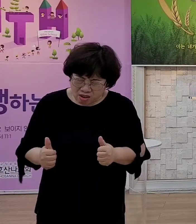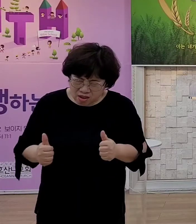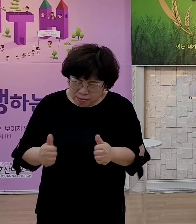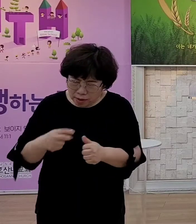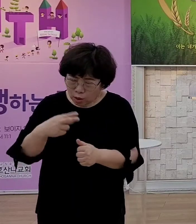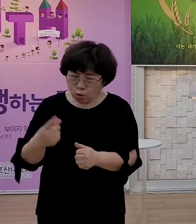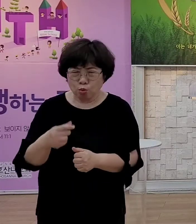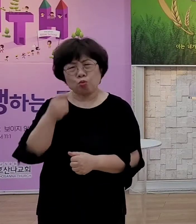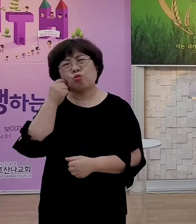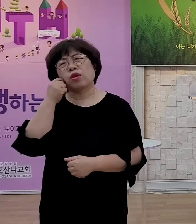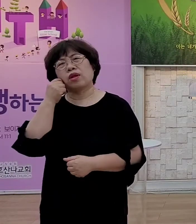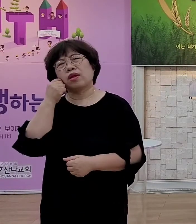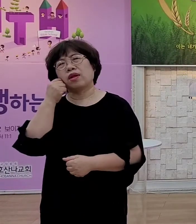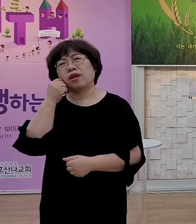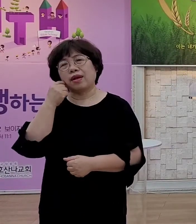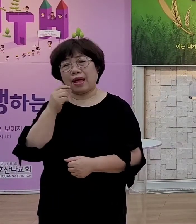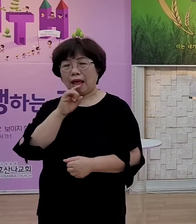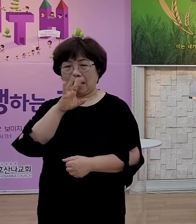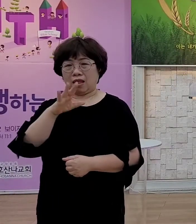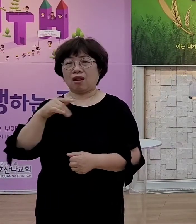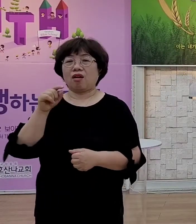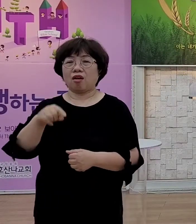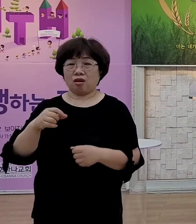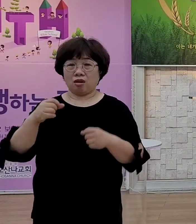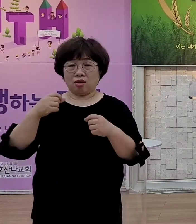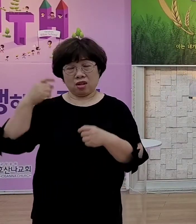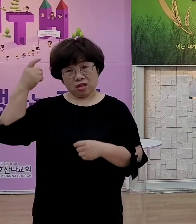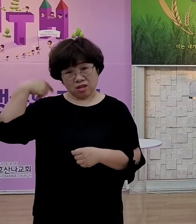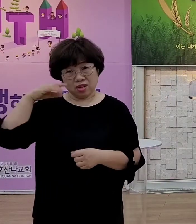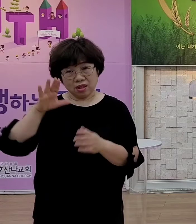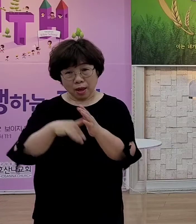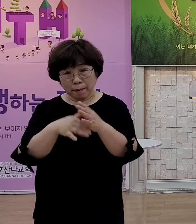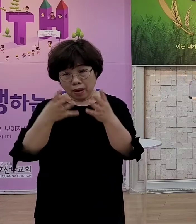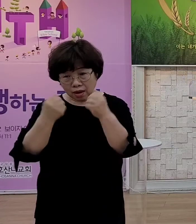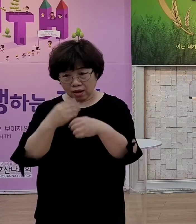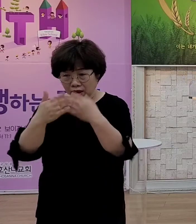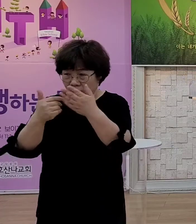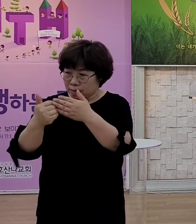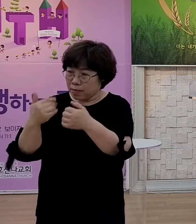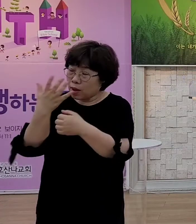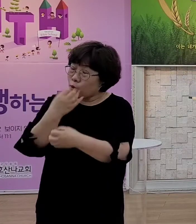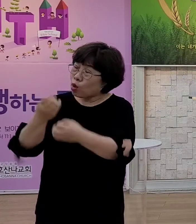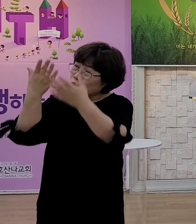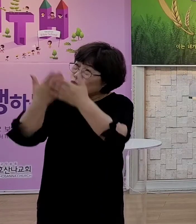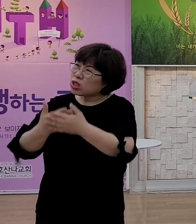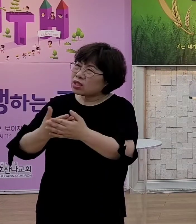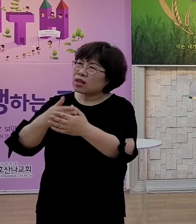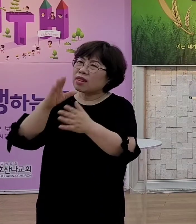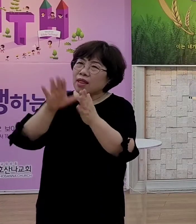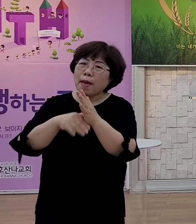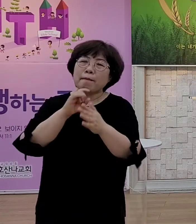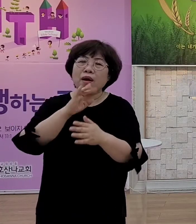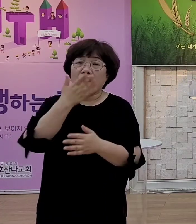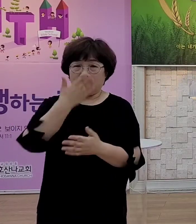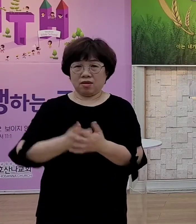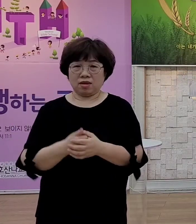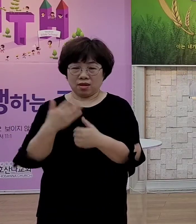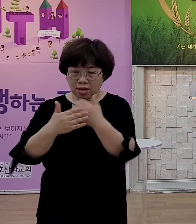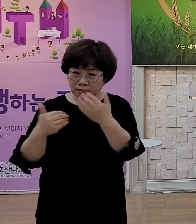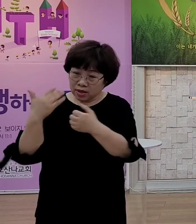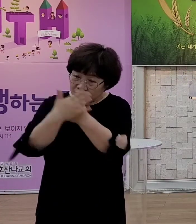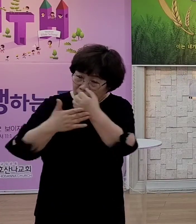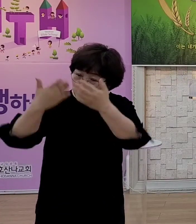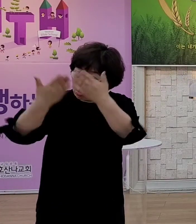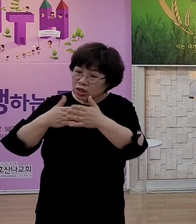해서 됩니다. 안 되더라는 것을 요즘 우리가 느끼고 있지 않습니까? 하나님이 복 주시고 하나님이 은혜 주시고 모든 것을